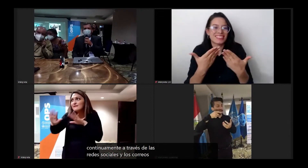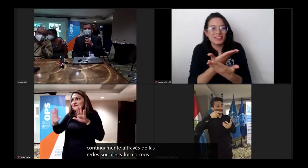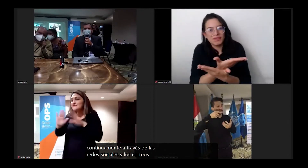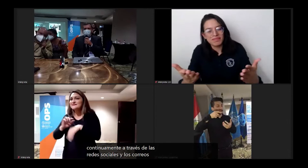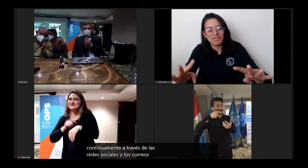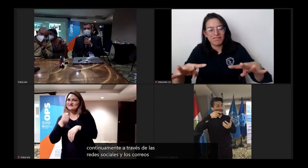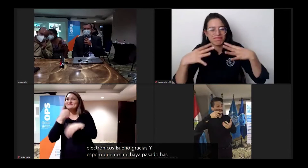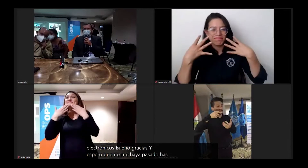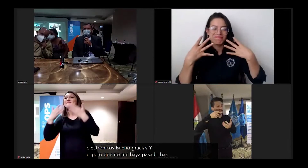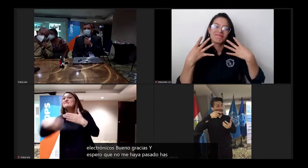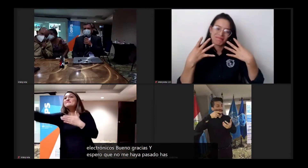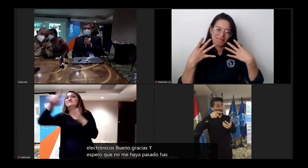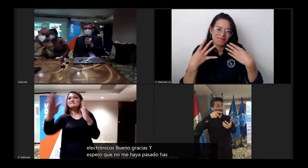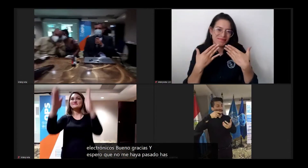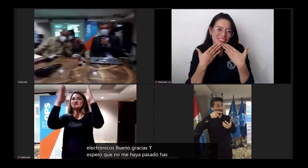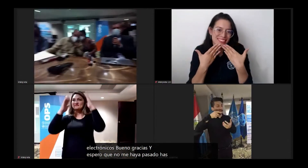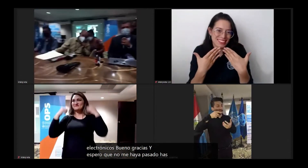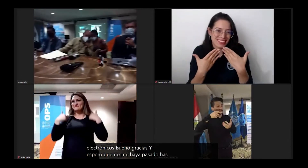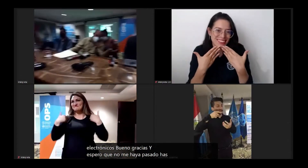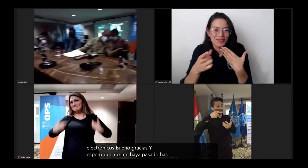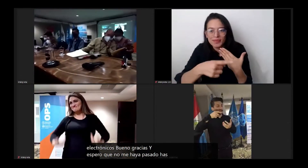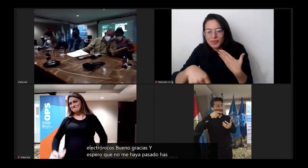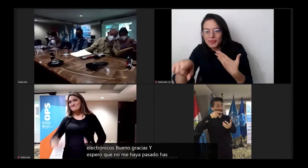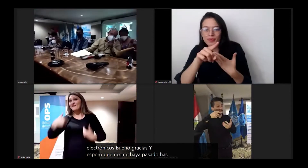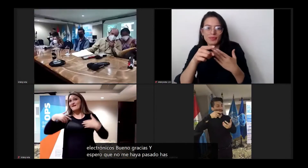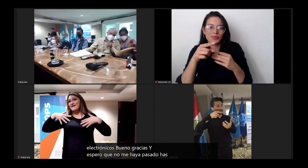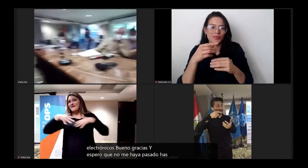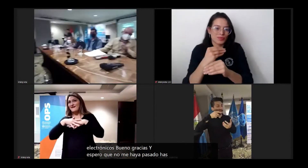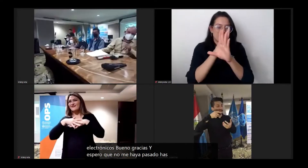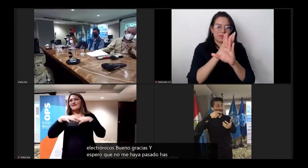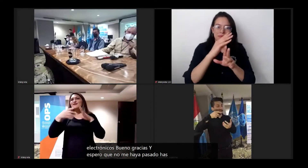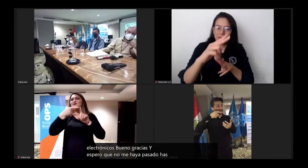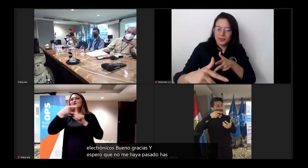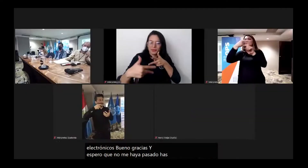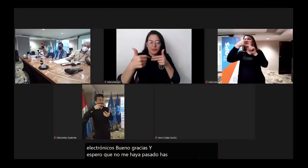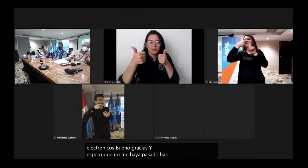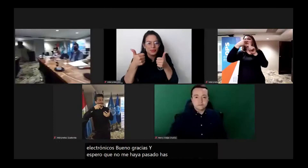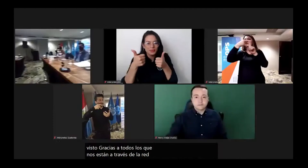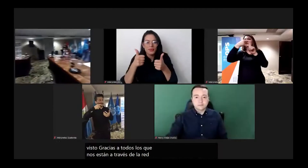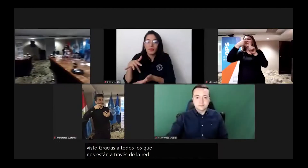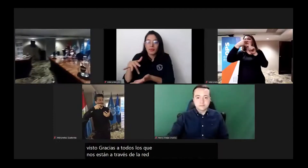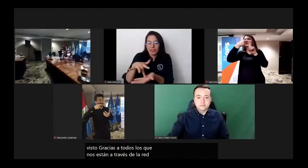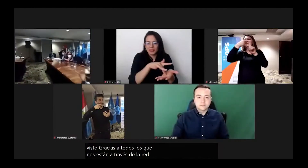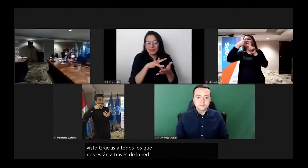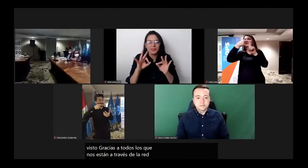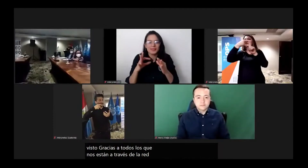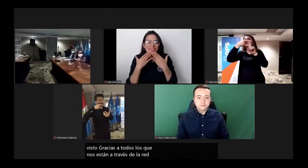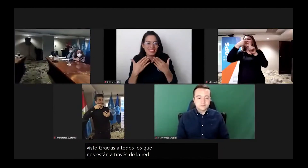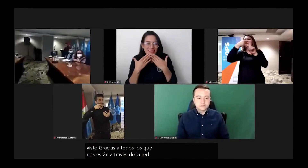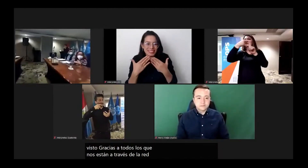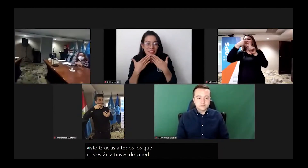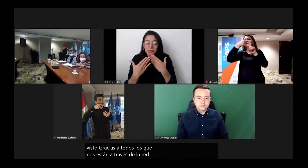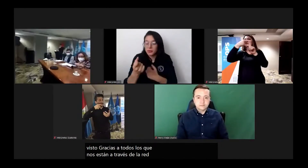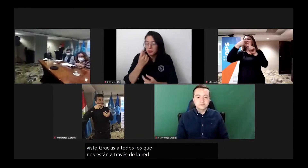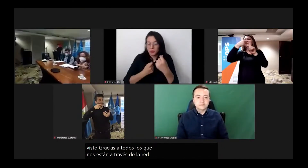están a través de la red escuchando y a los que están aquí presencialmente, y quedo pendiente para cualquier pregunta al respecto.